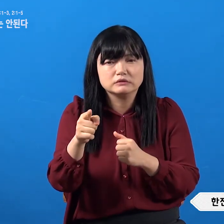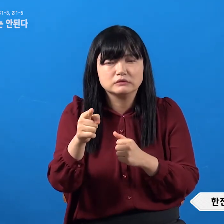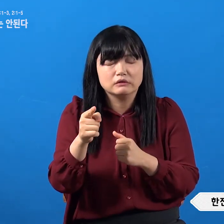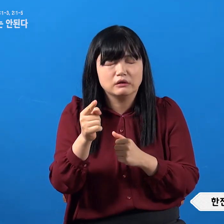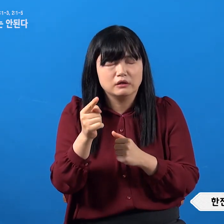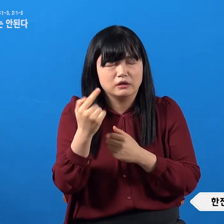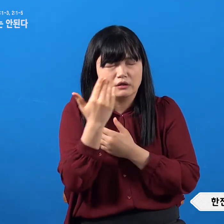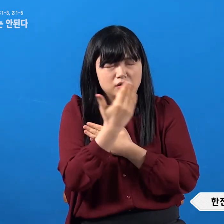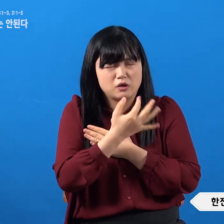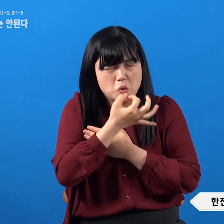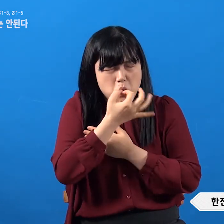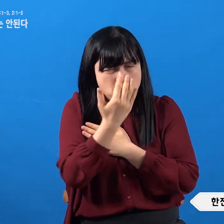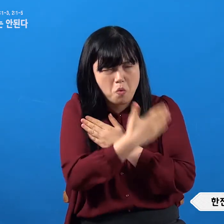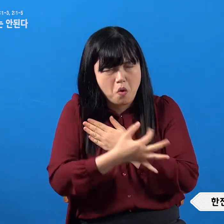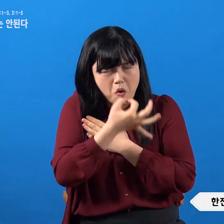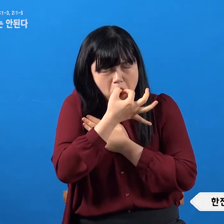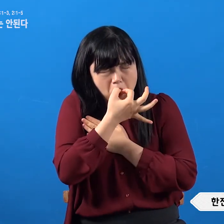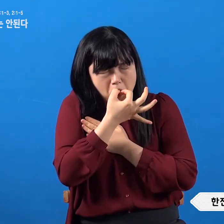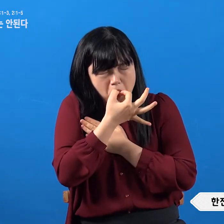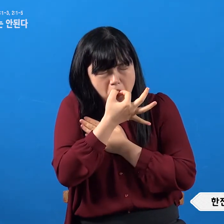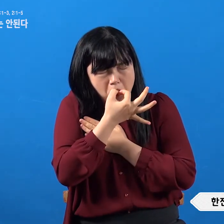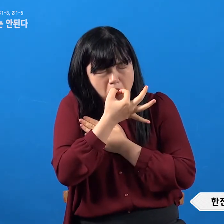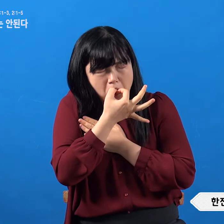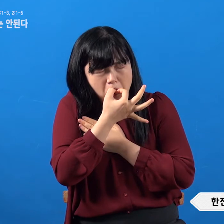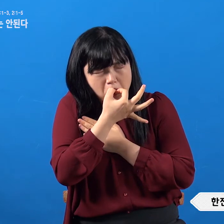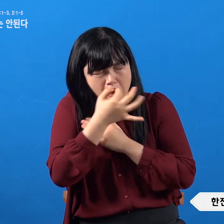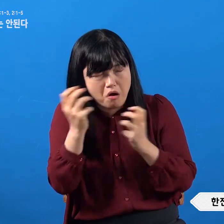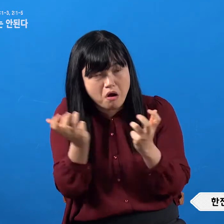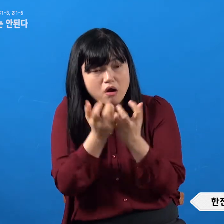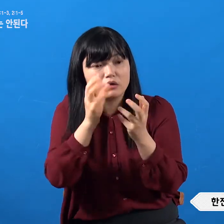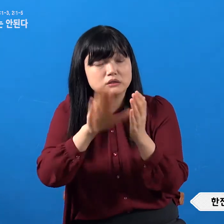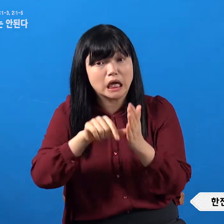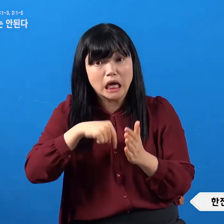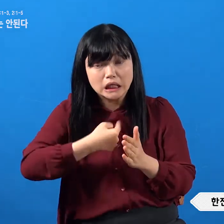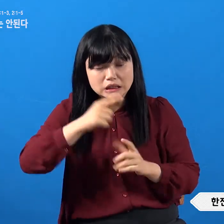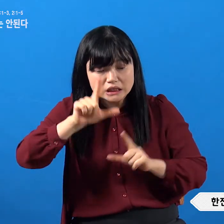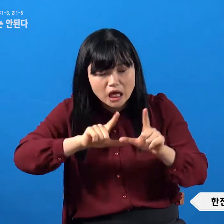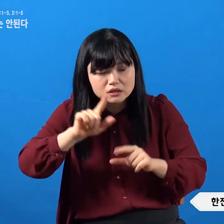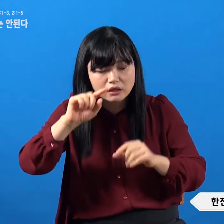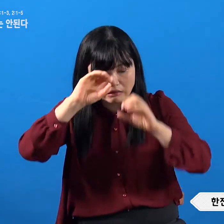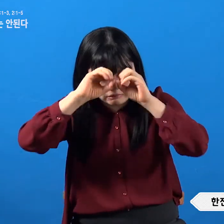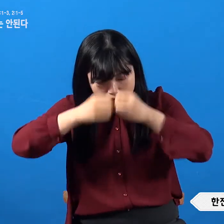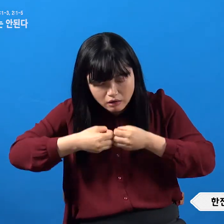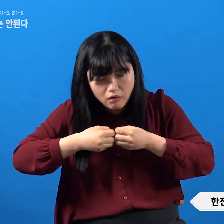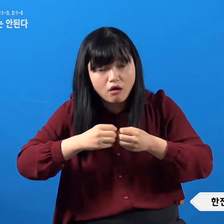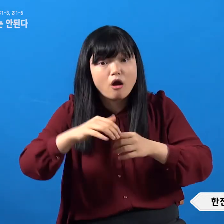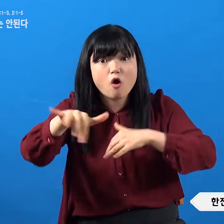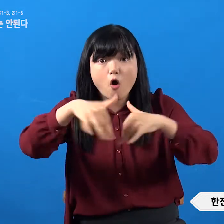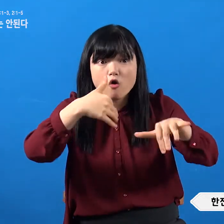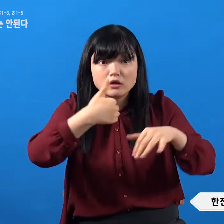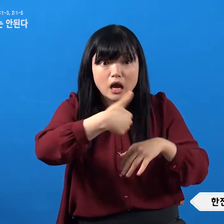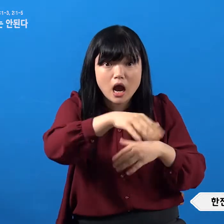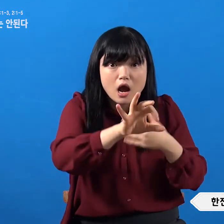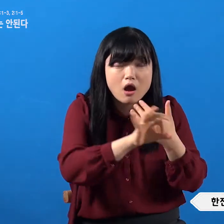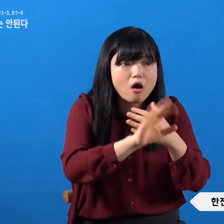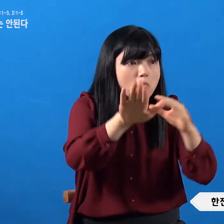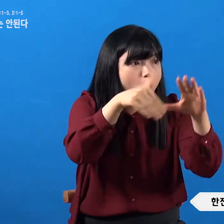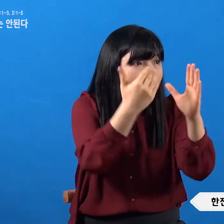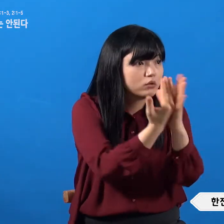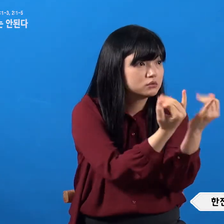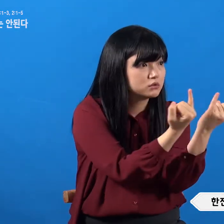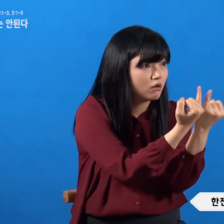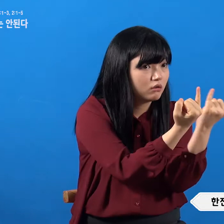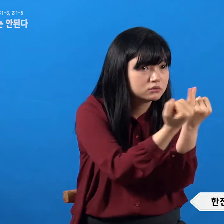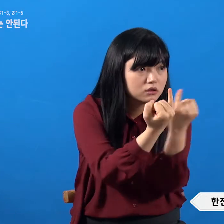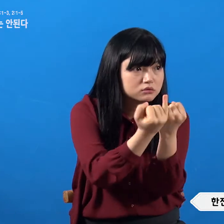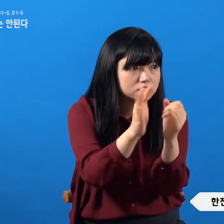욕망에 사로잡혀 있을 때 그때 자기 자신의 상태를 이렇게 말했습니다. 거리에 나가면 모든